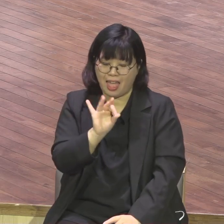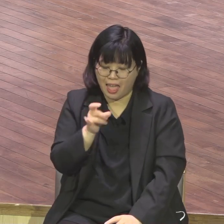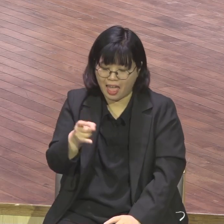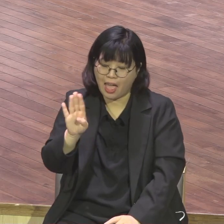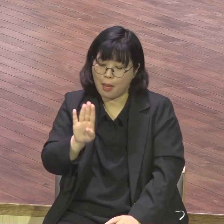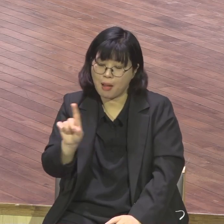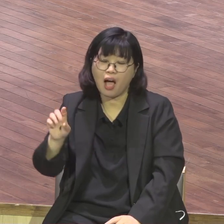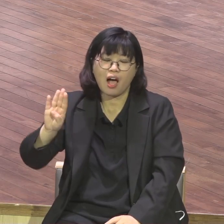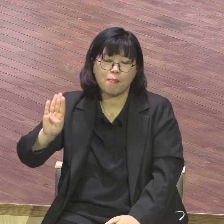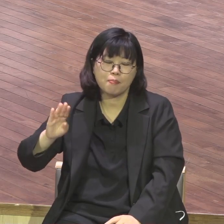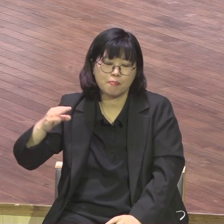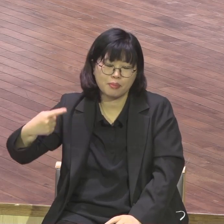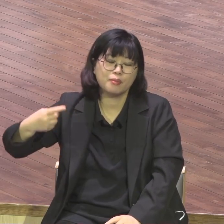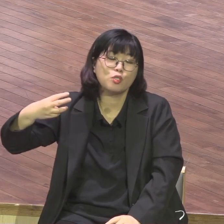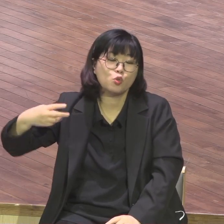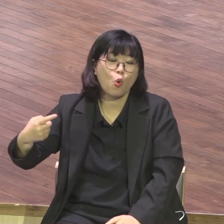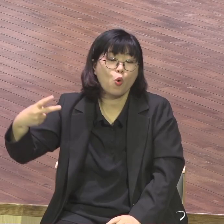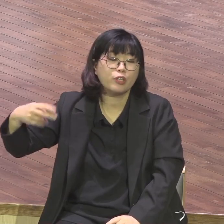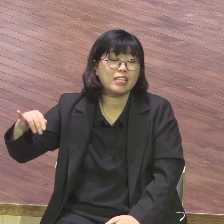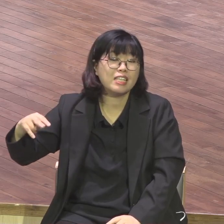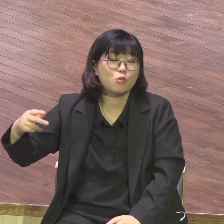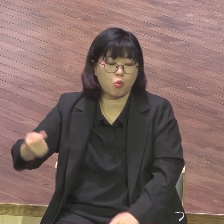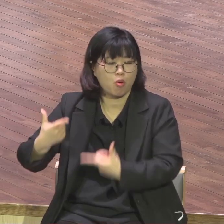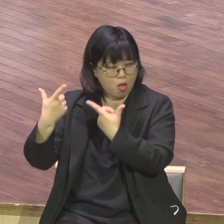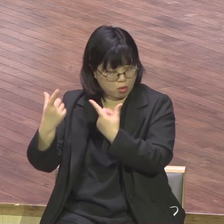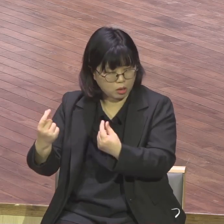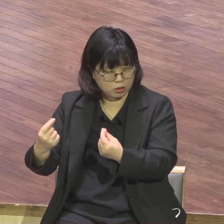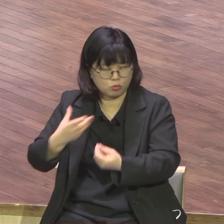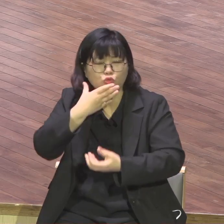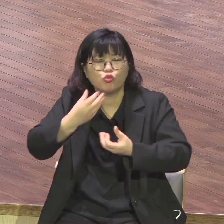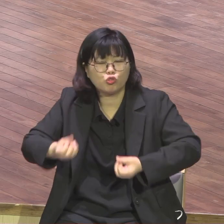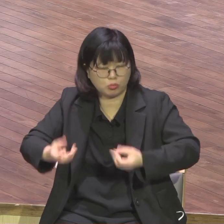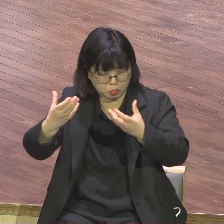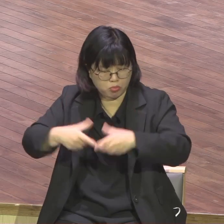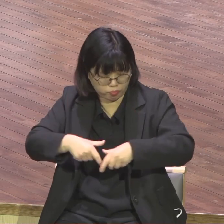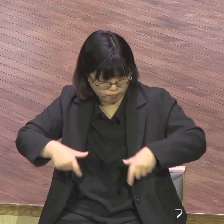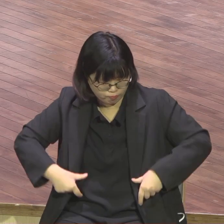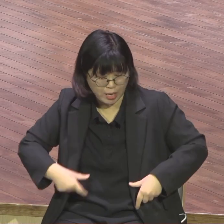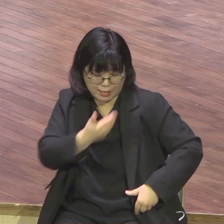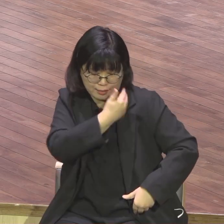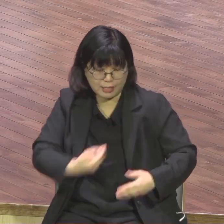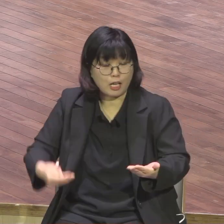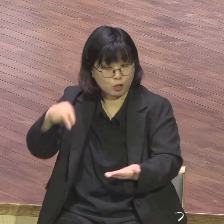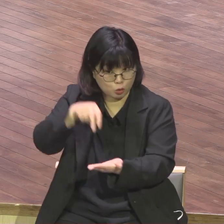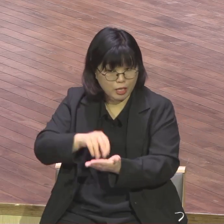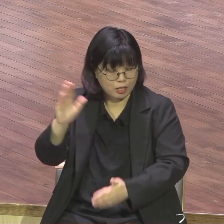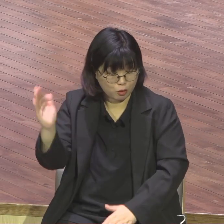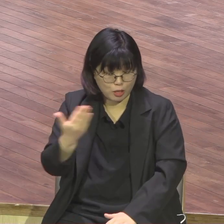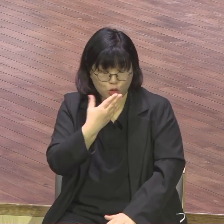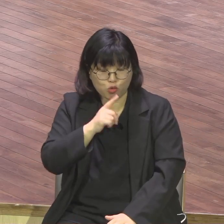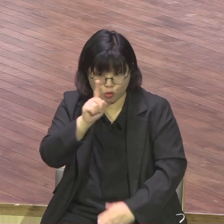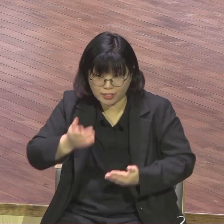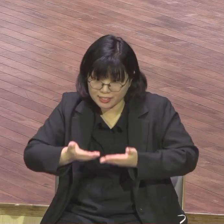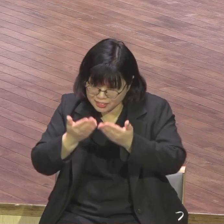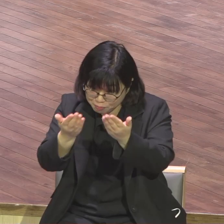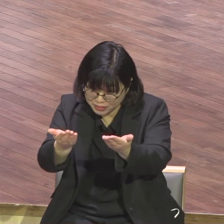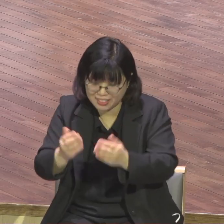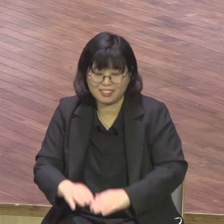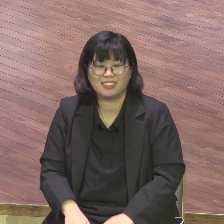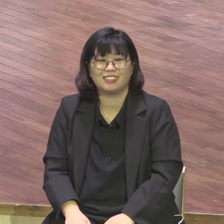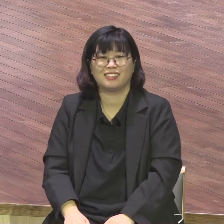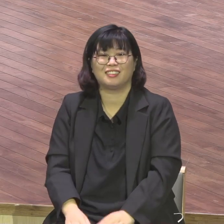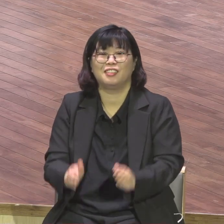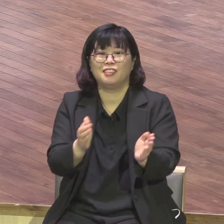주역으로 여러분이 당당히 서게 되기를 주의 이름으로 축복합니다. 그럼 첫째로 함께 복음을 위하여